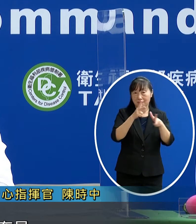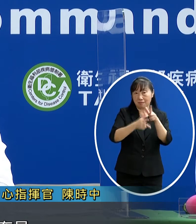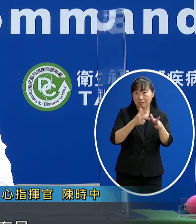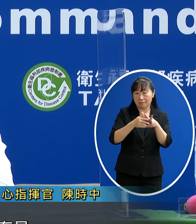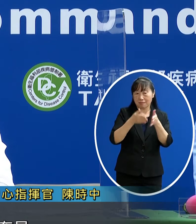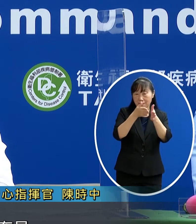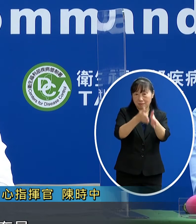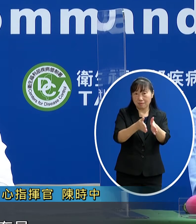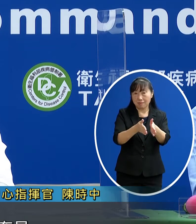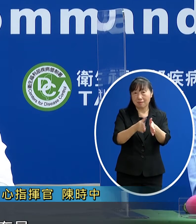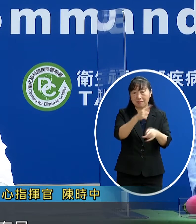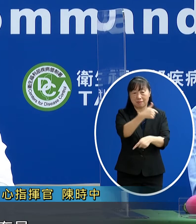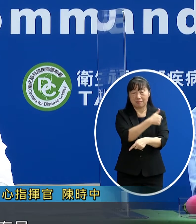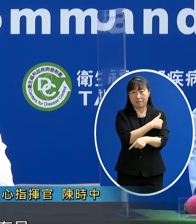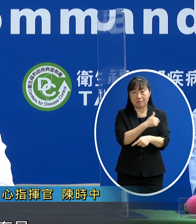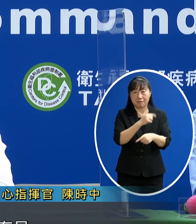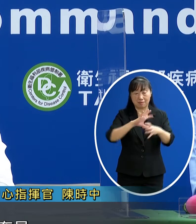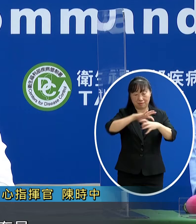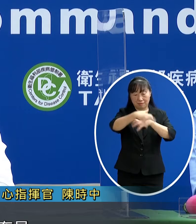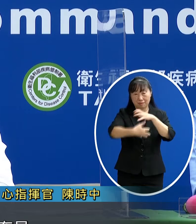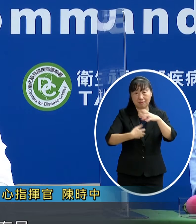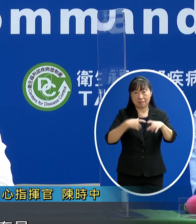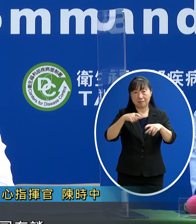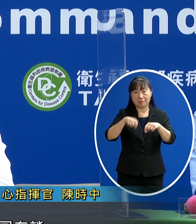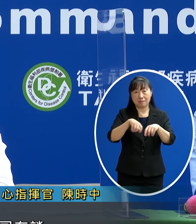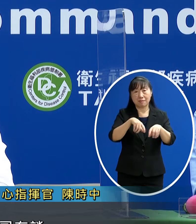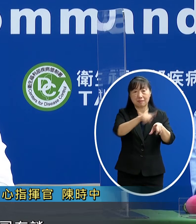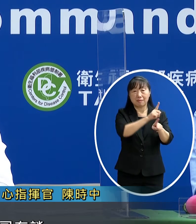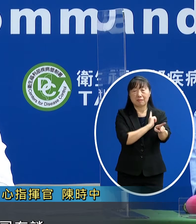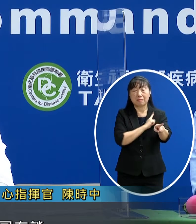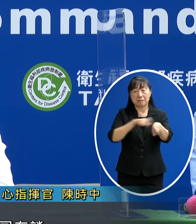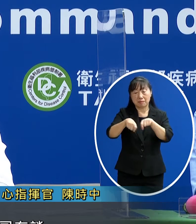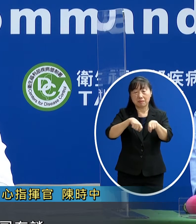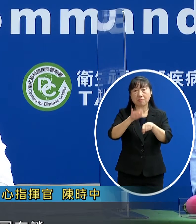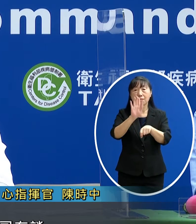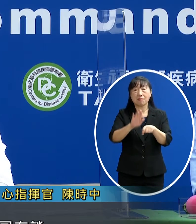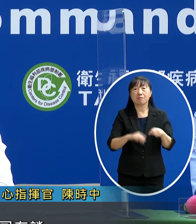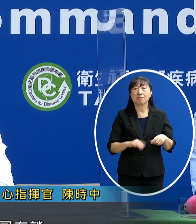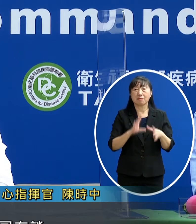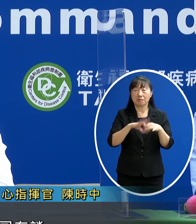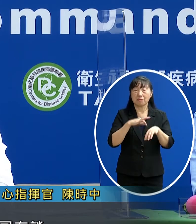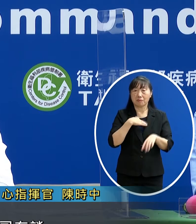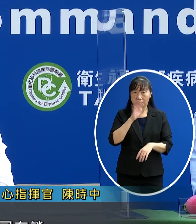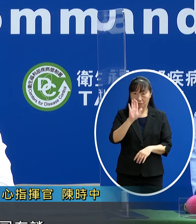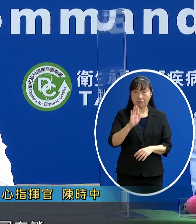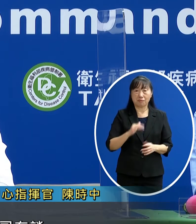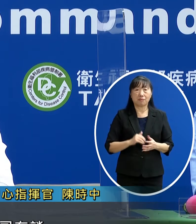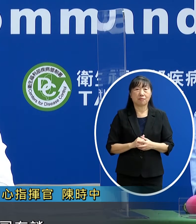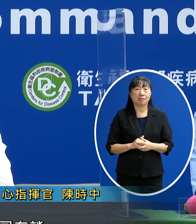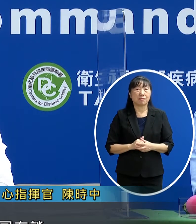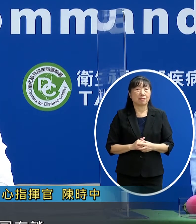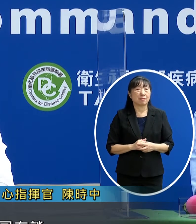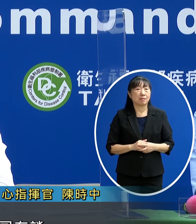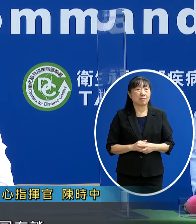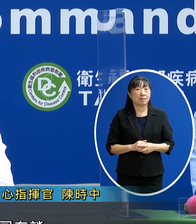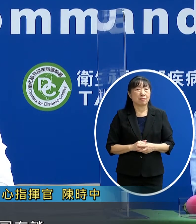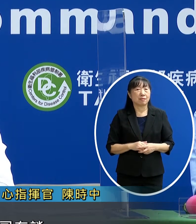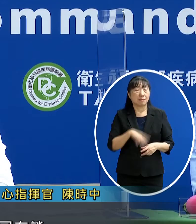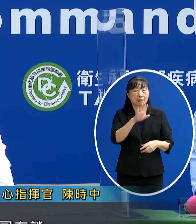个疫苗全球的一个策略的布局，好，但是我们确实有现在也有跟这个相关的公司